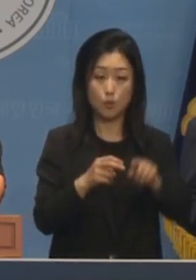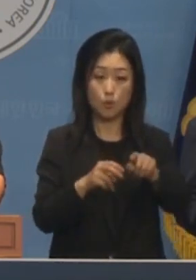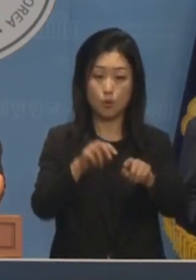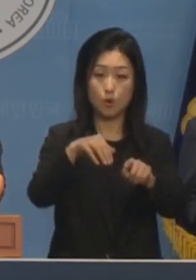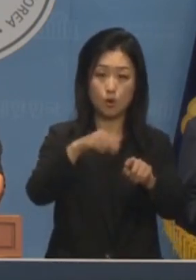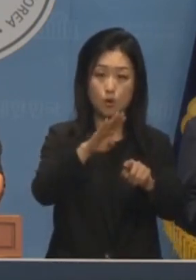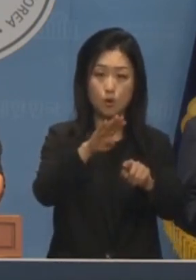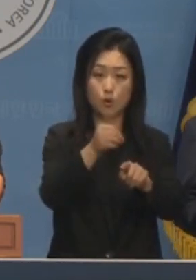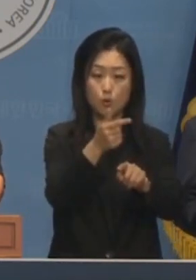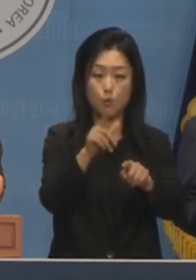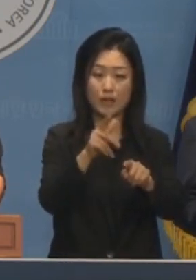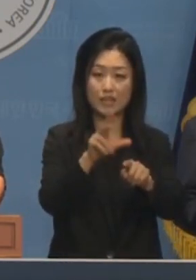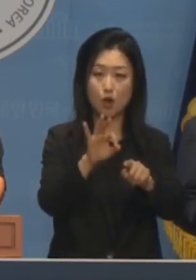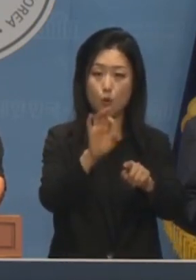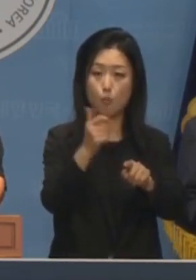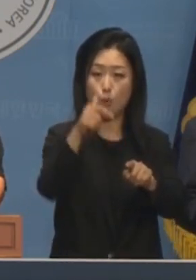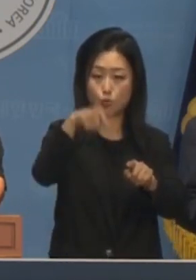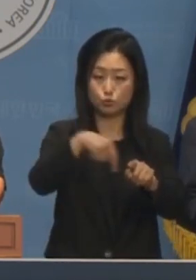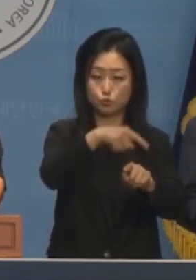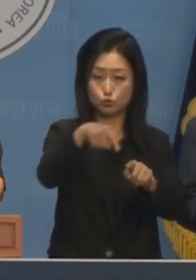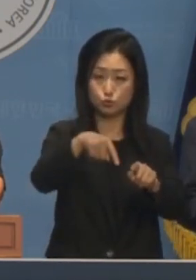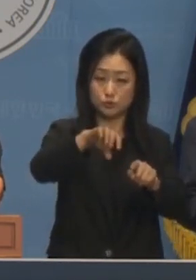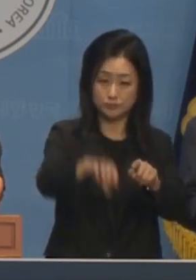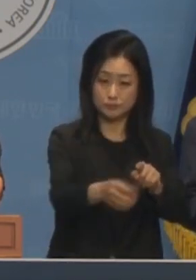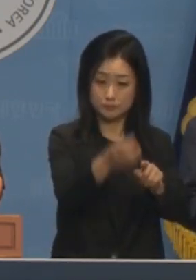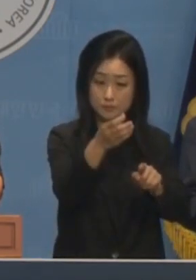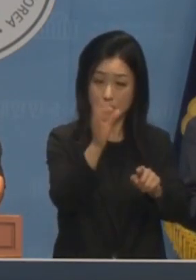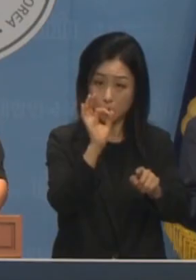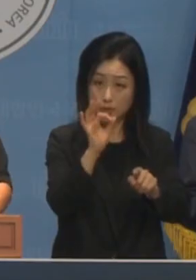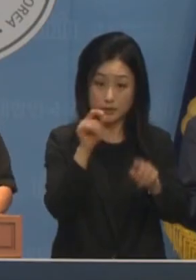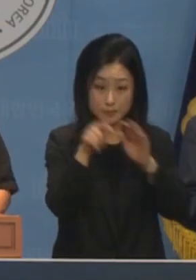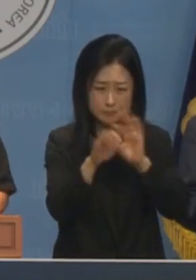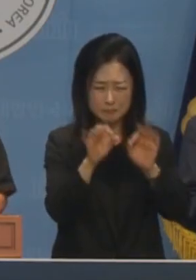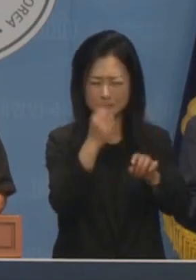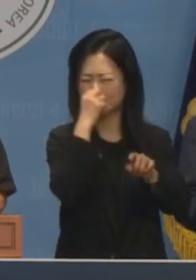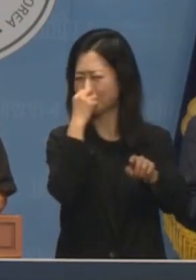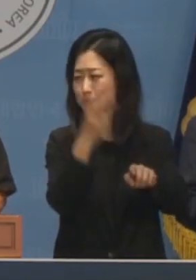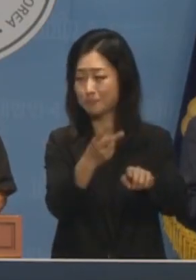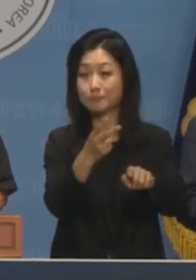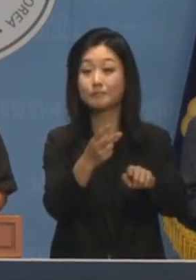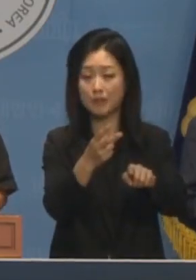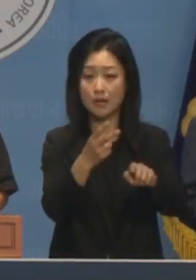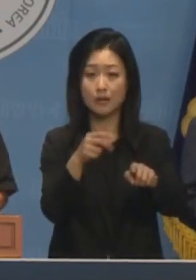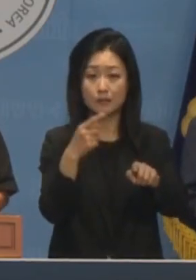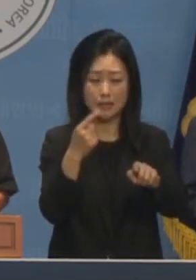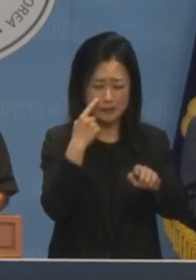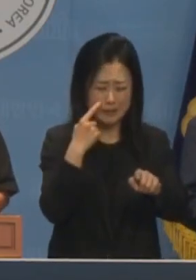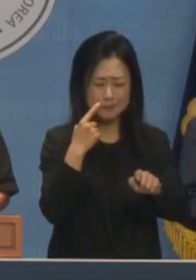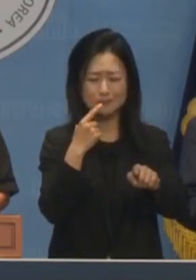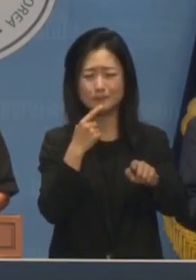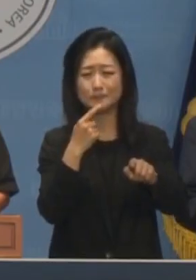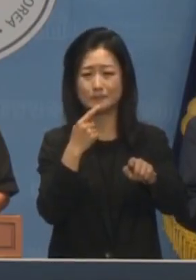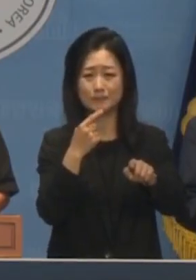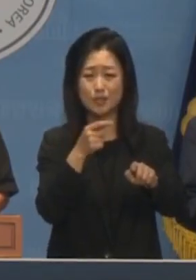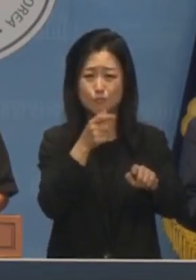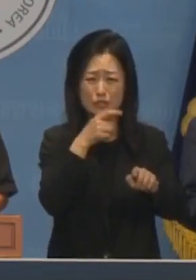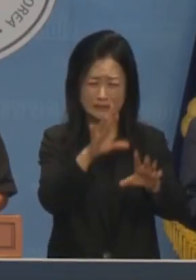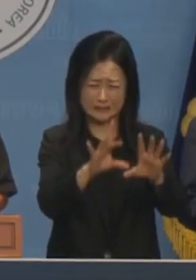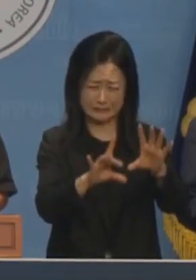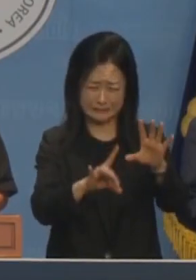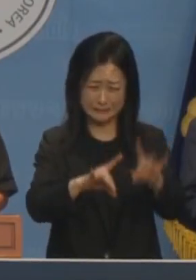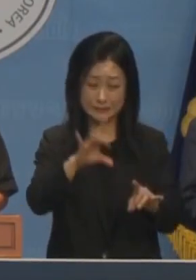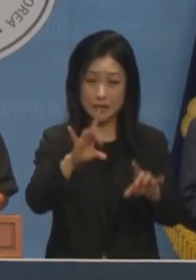그보다 훨씬 더 심각했습니다. 폭우 인근에 도착하자마자 악취가 진동했고 눈으로 보기에도 걸쭉한